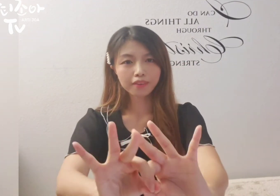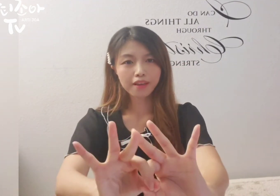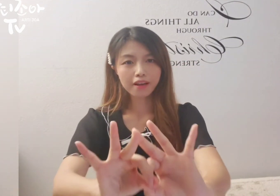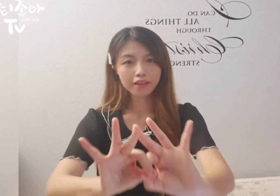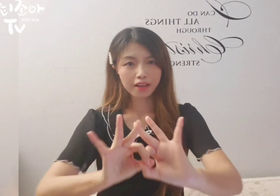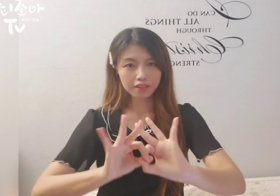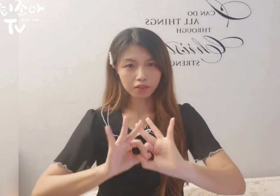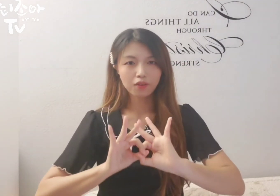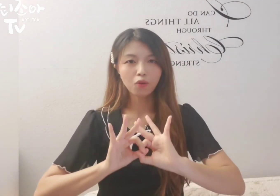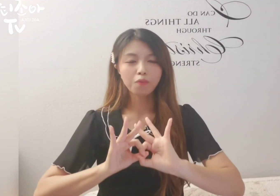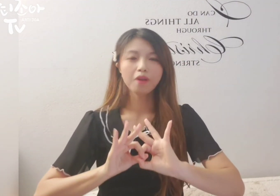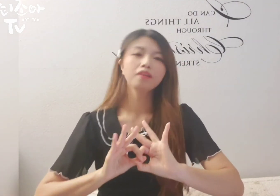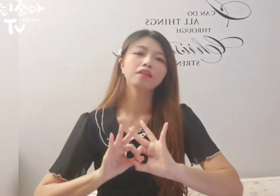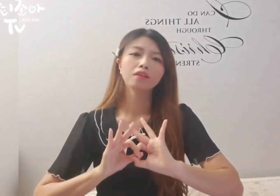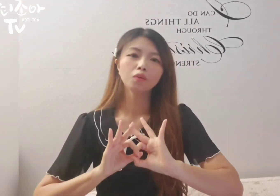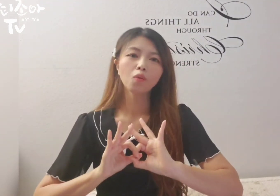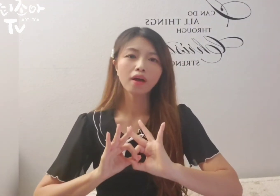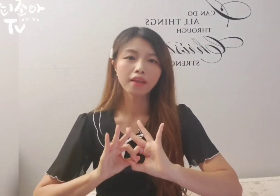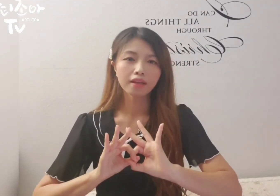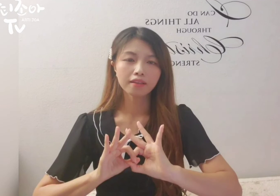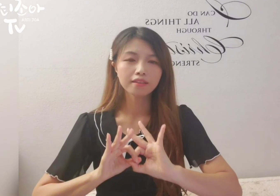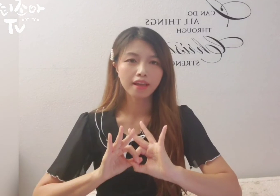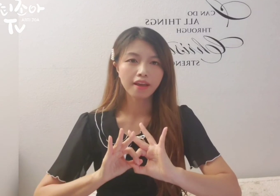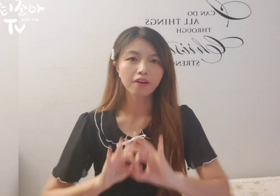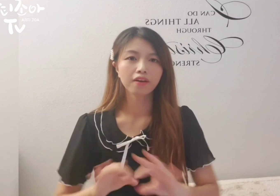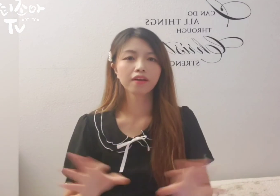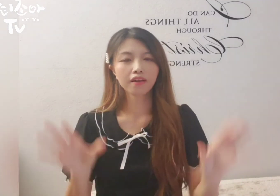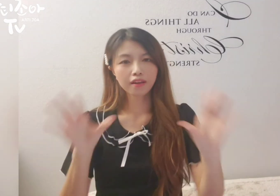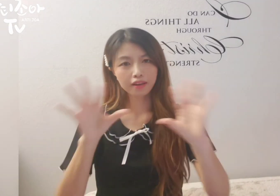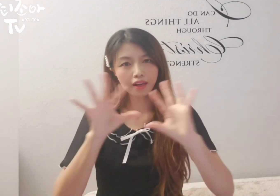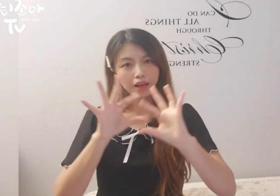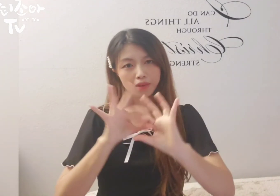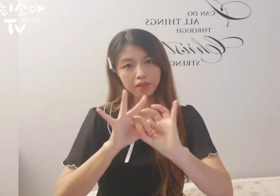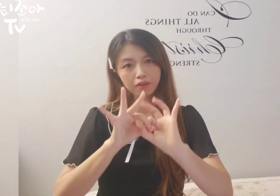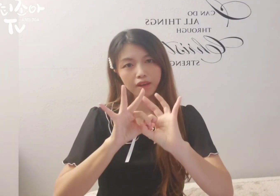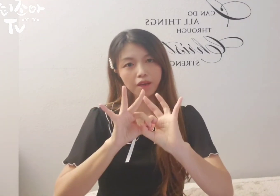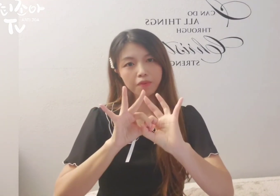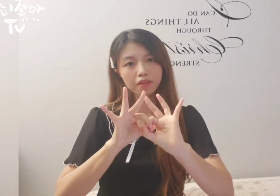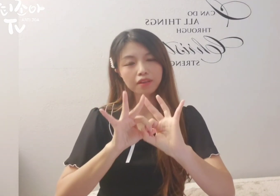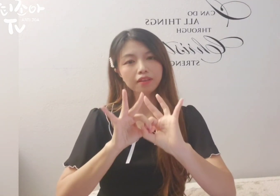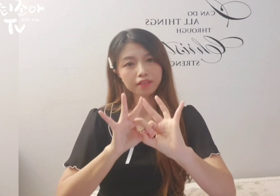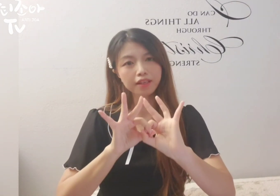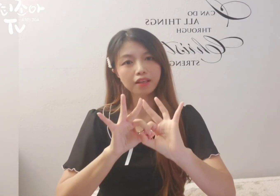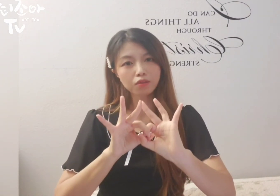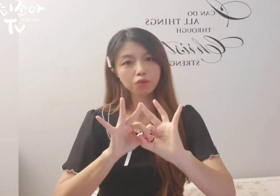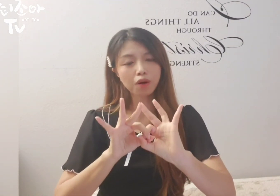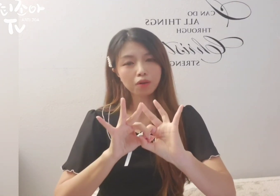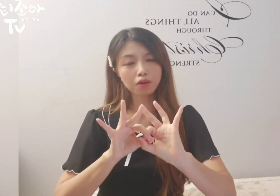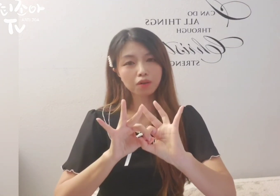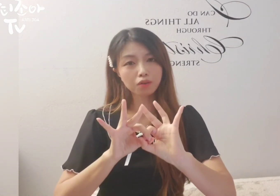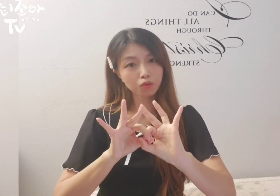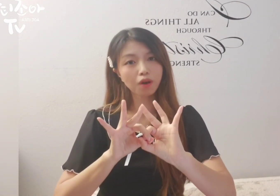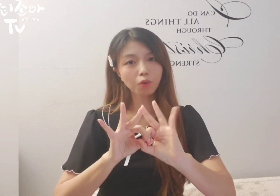갔다가 다시 뒤로 오면 통하다란 뜻이에요 가만히 이렇게 하면은 의라는 수화 수화